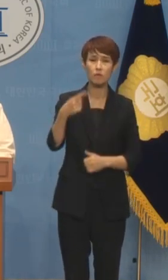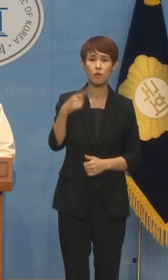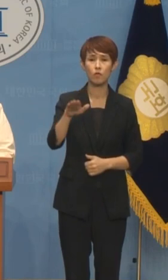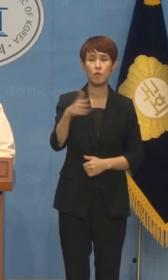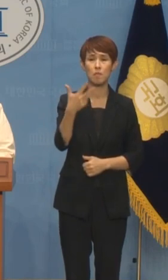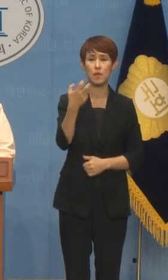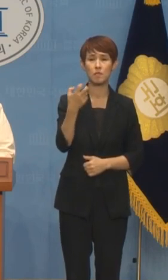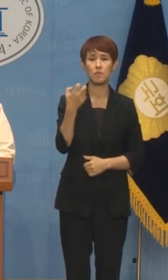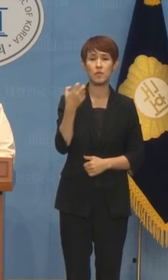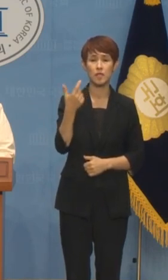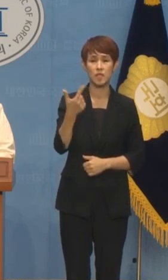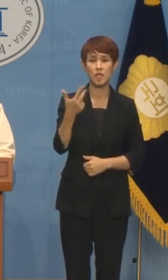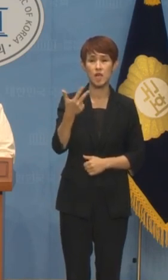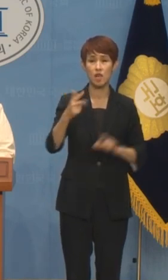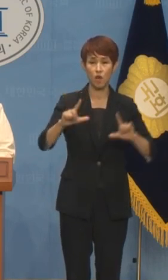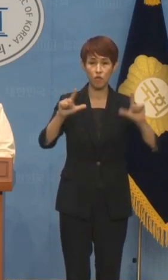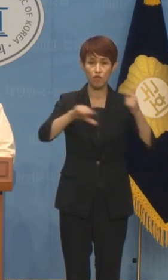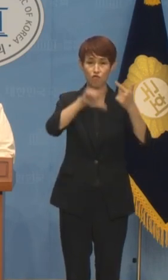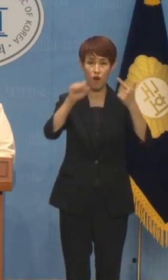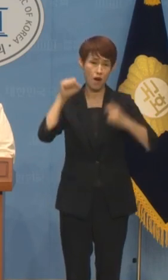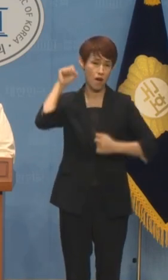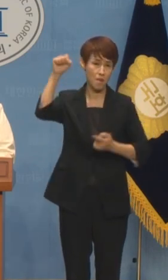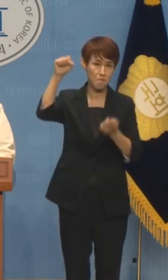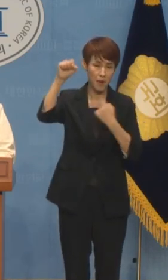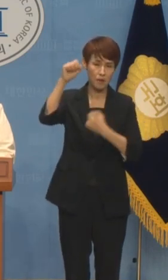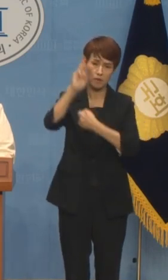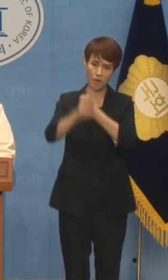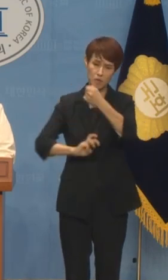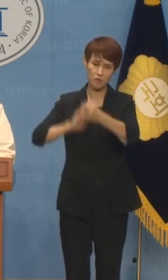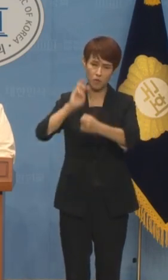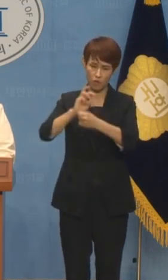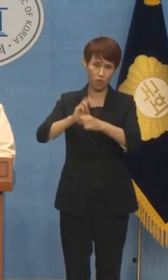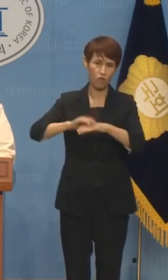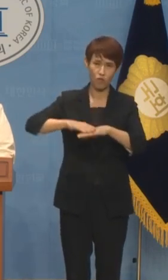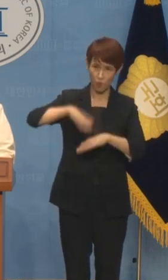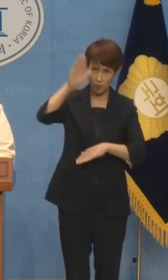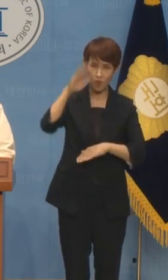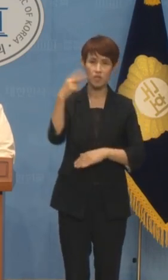87년 6월 항쟁을 겪은 지 30년도 훨씬 넘은